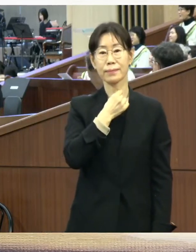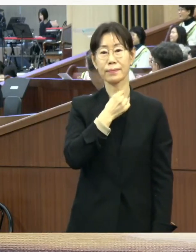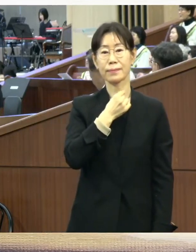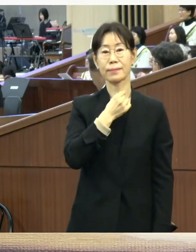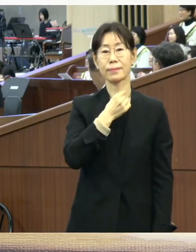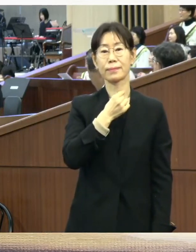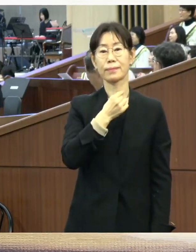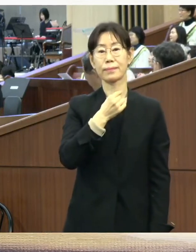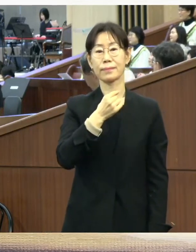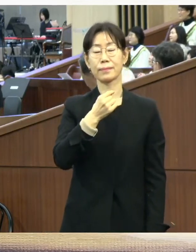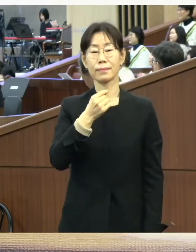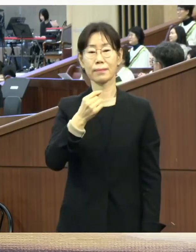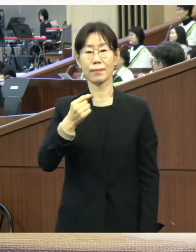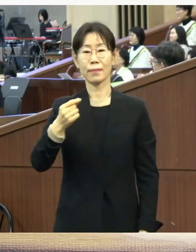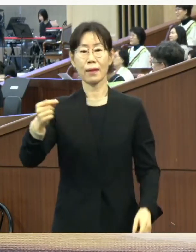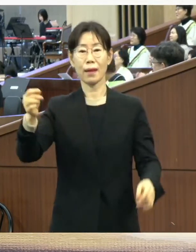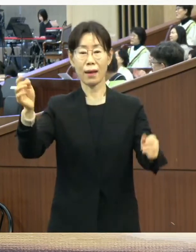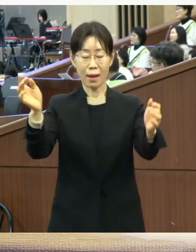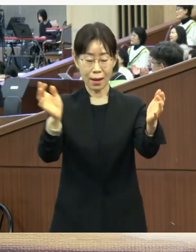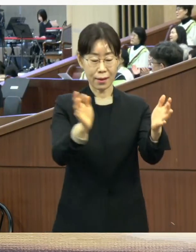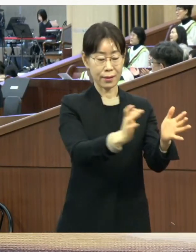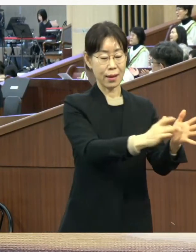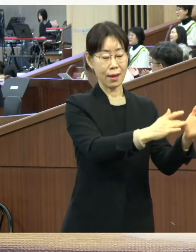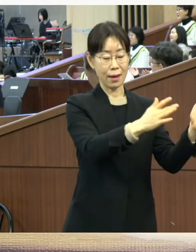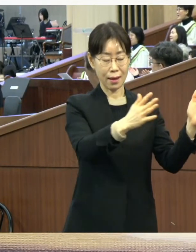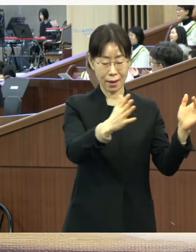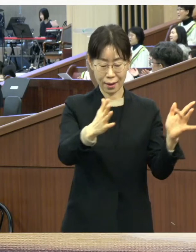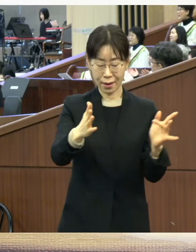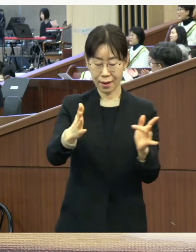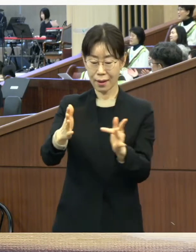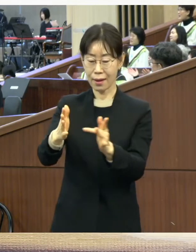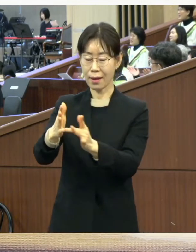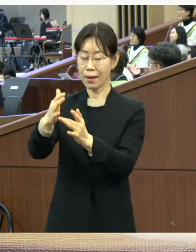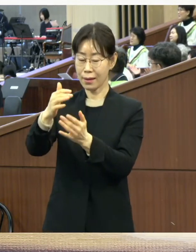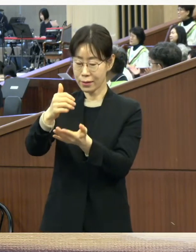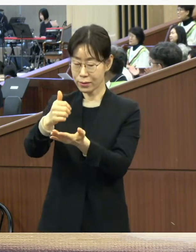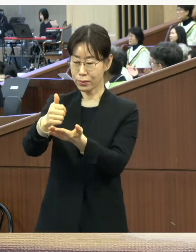우리 한 번만 더 고백해 봅시다. 예수 사랑합니다. 예수